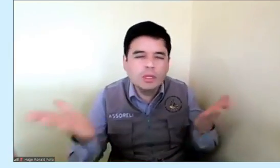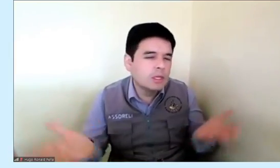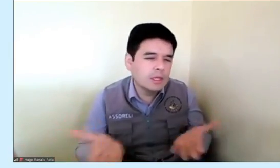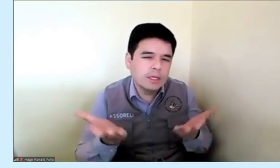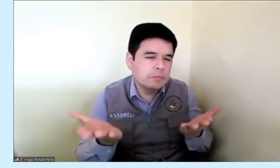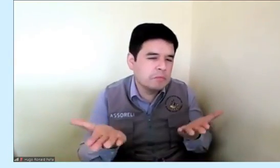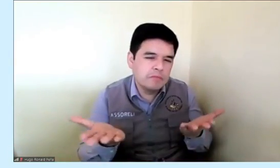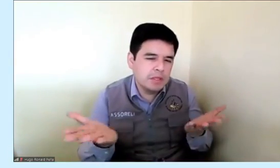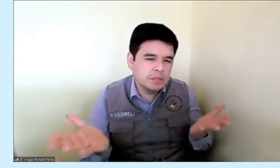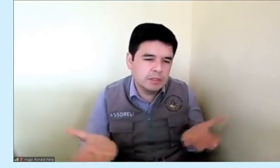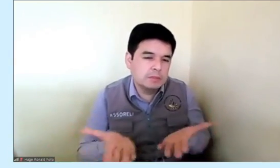¿Dónde?